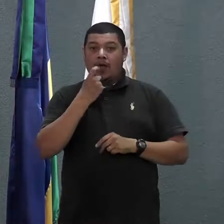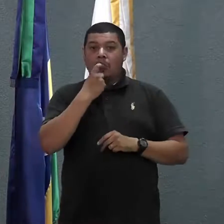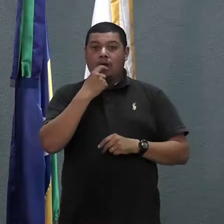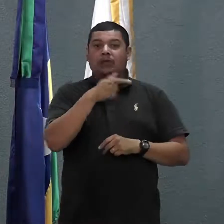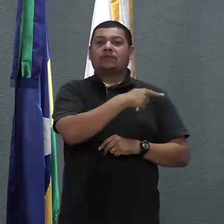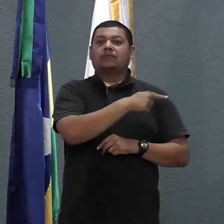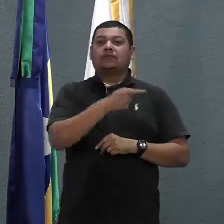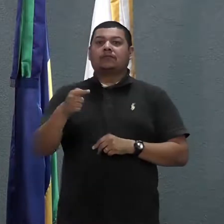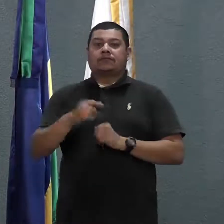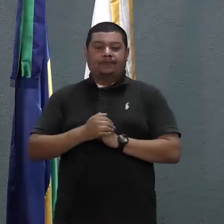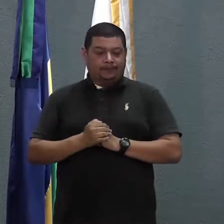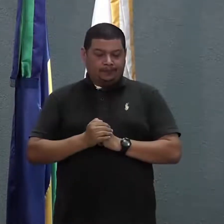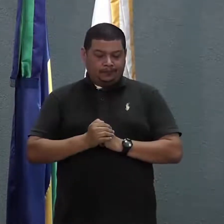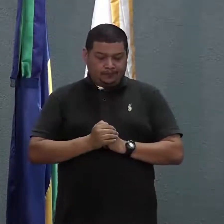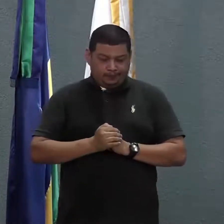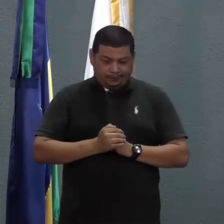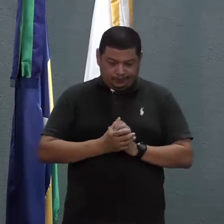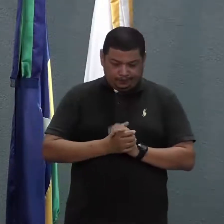até